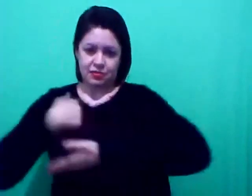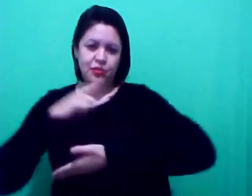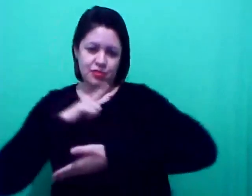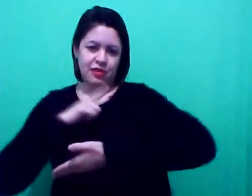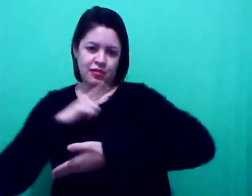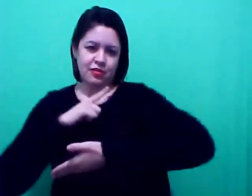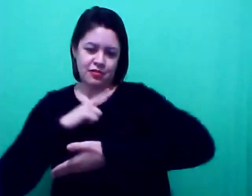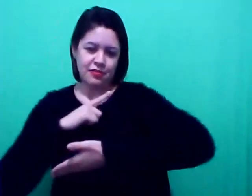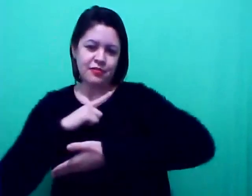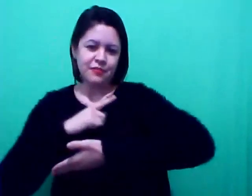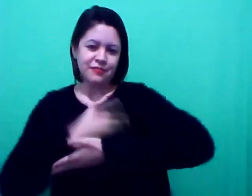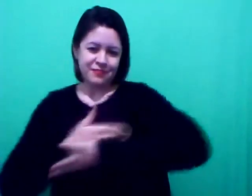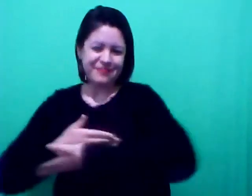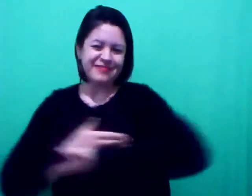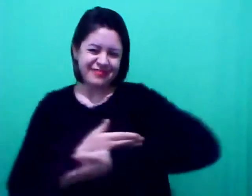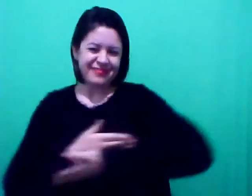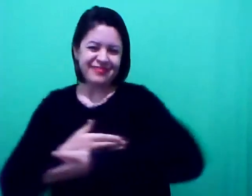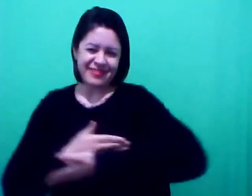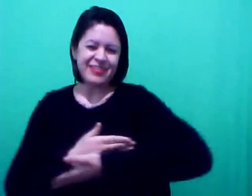Por exemplo, vocês sabem que eu tenho um filho, né? Um bebezinho.